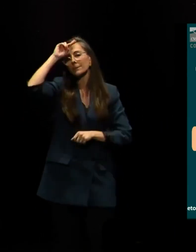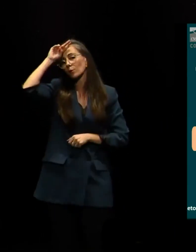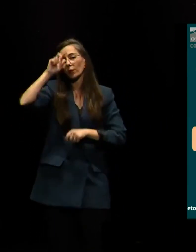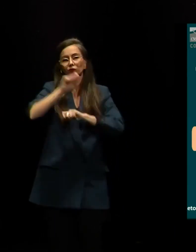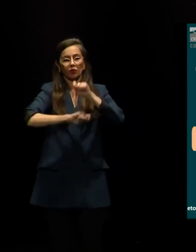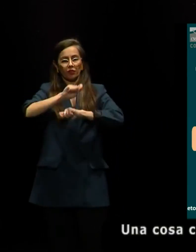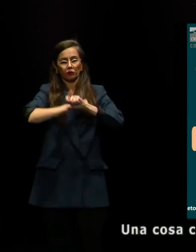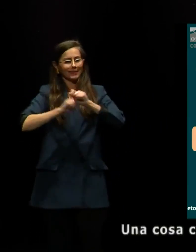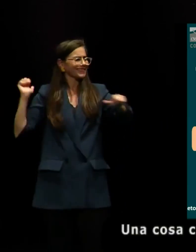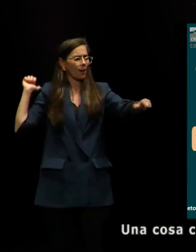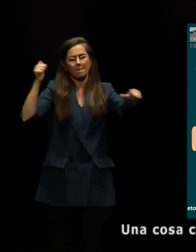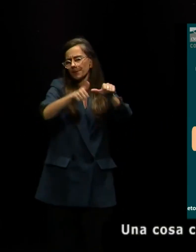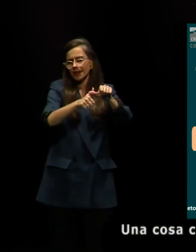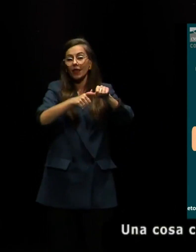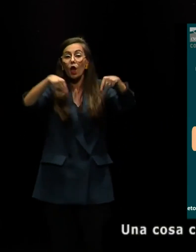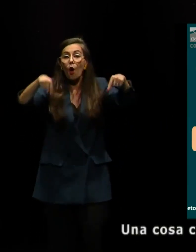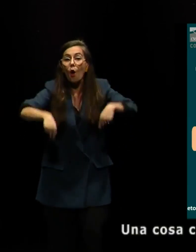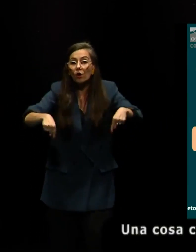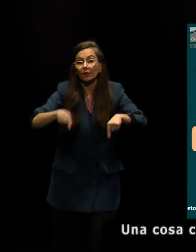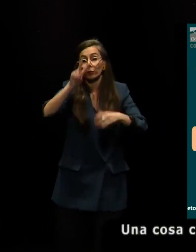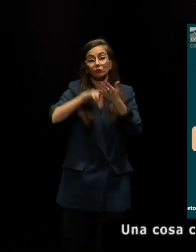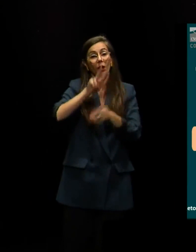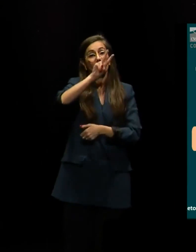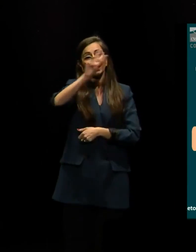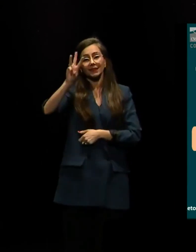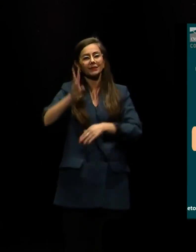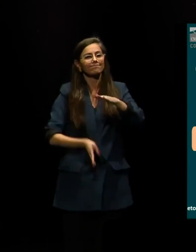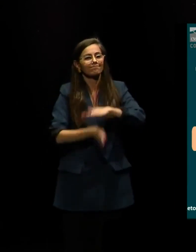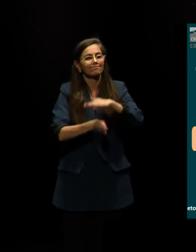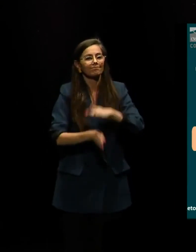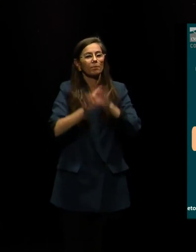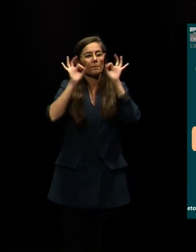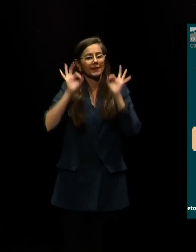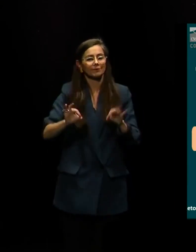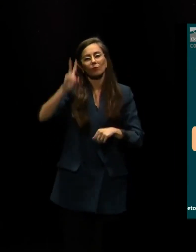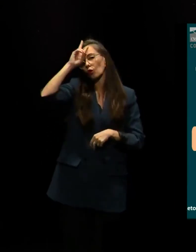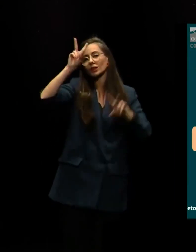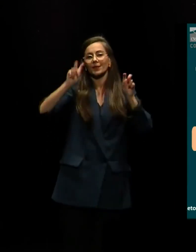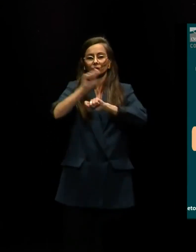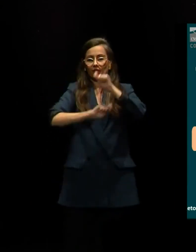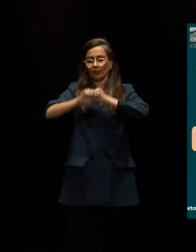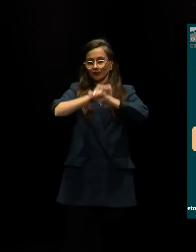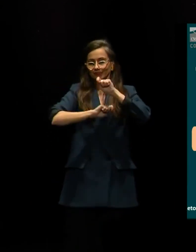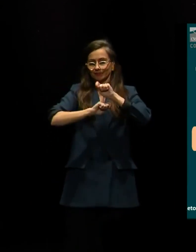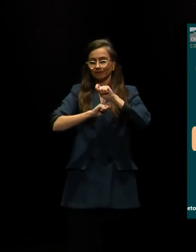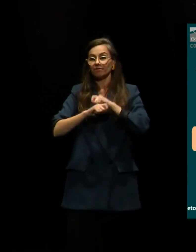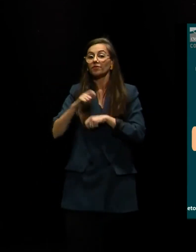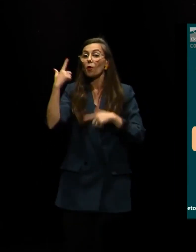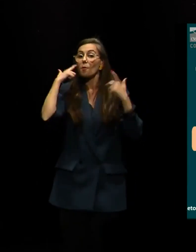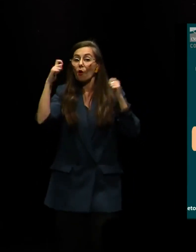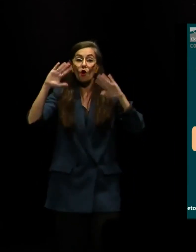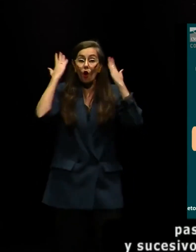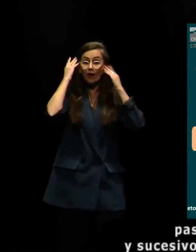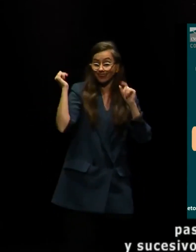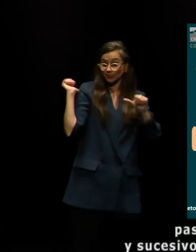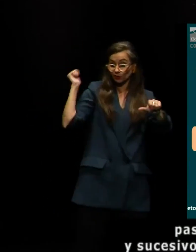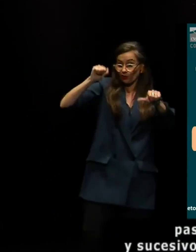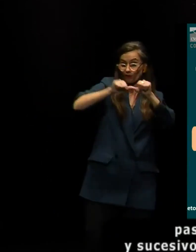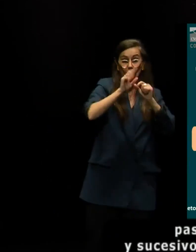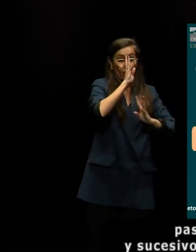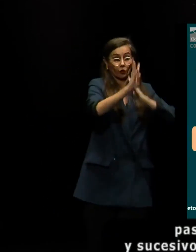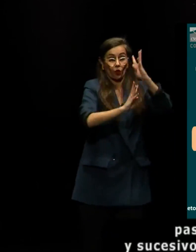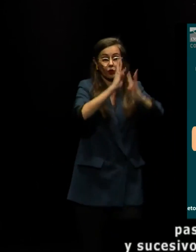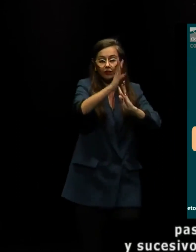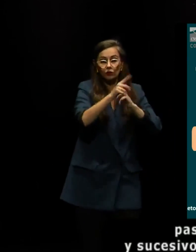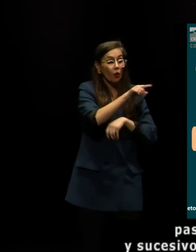sucesivos, siempre ha surgido la misma situación dentro de los debates de los congresos, que es la preocupación